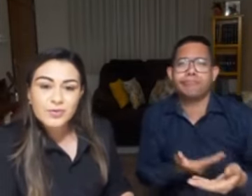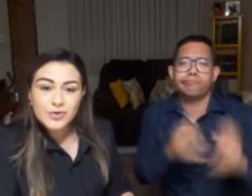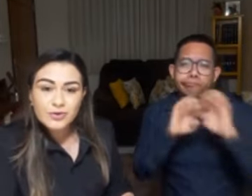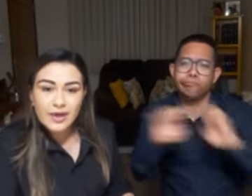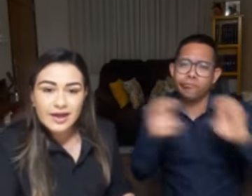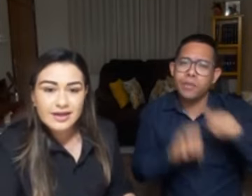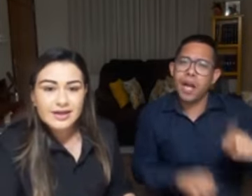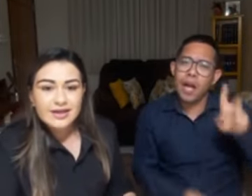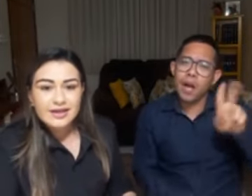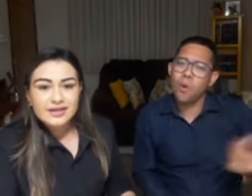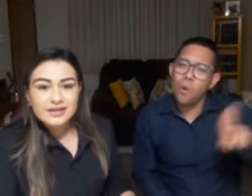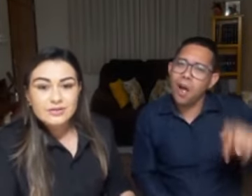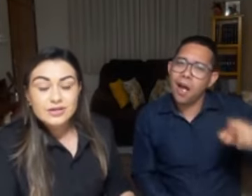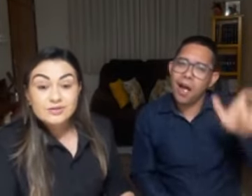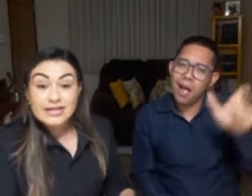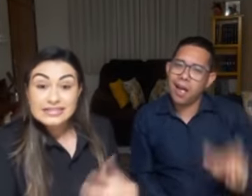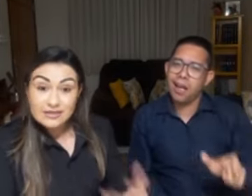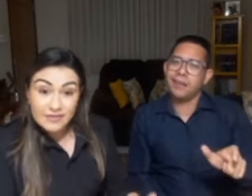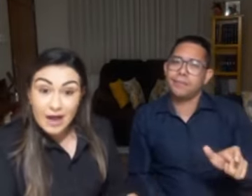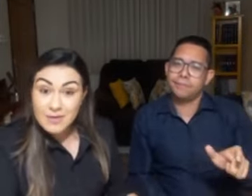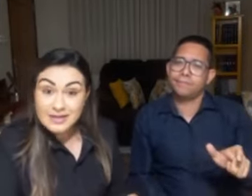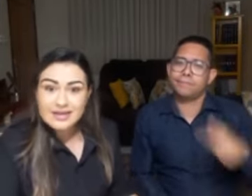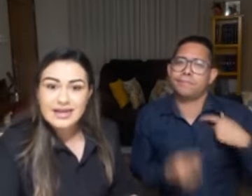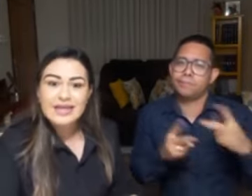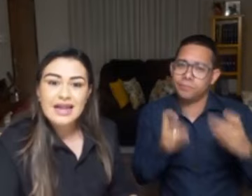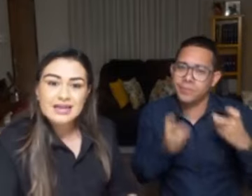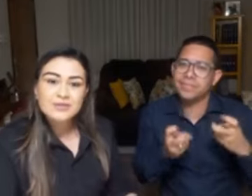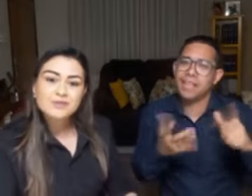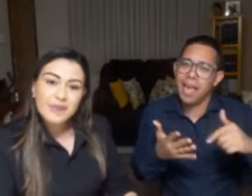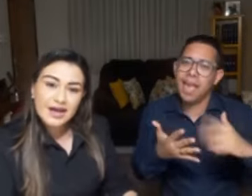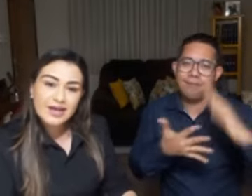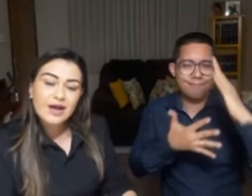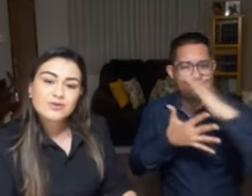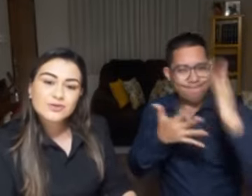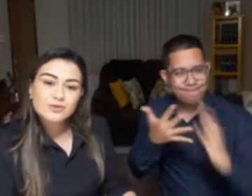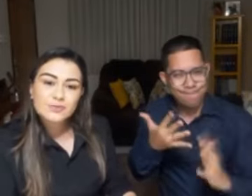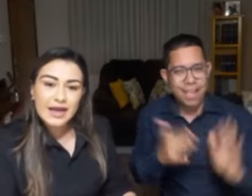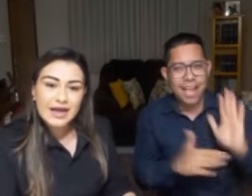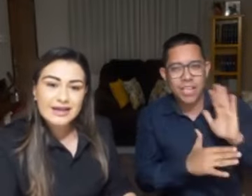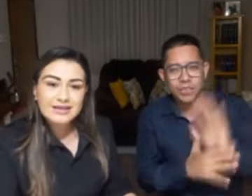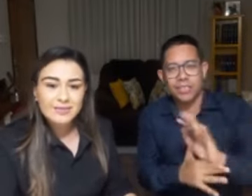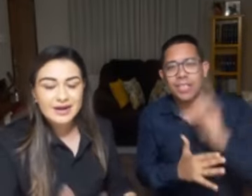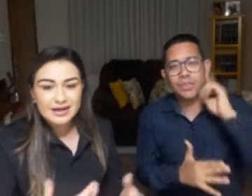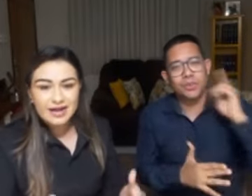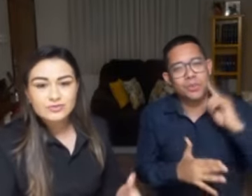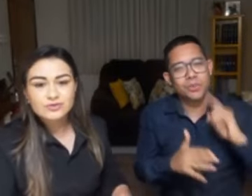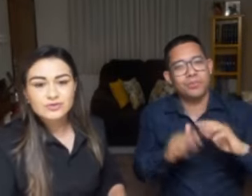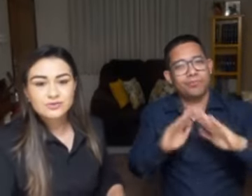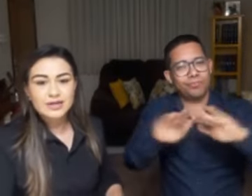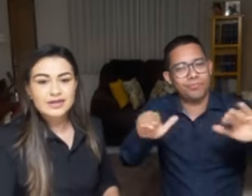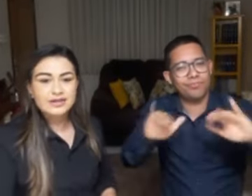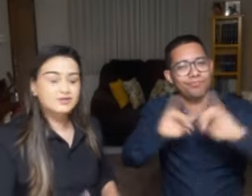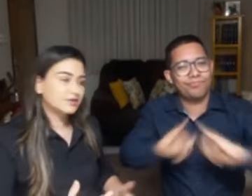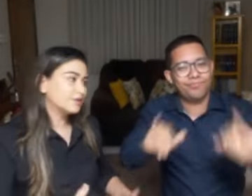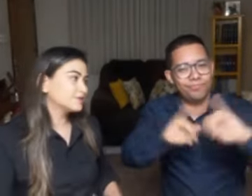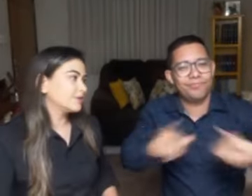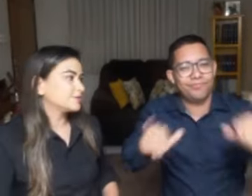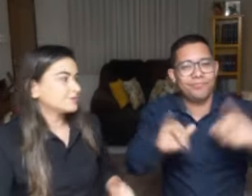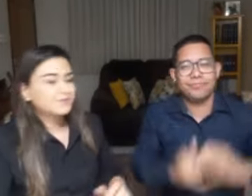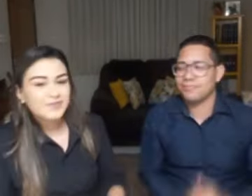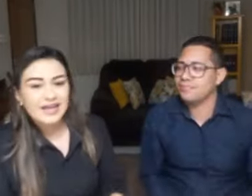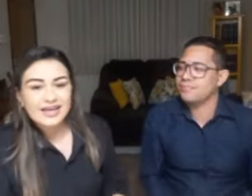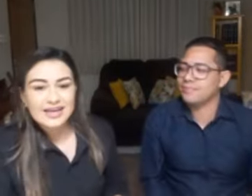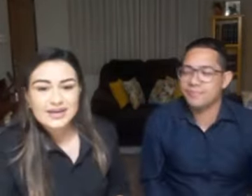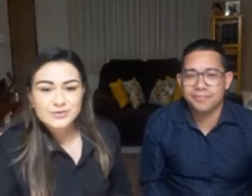usado muito ela. E Deus tem usado essa ferramenta, né, que é a Libras, para ganhar os surdos para Ele, né, para ganhar os surdos para Cristo, né, nós